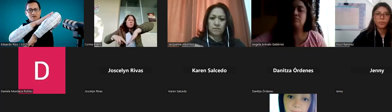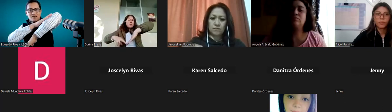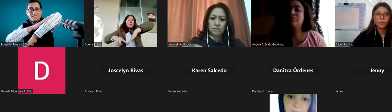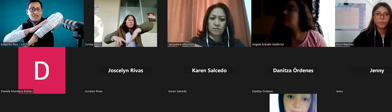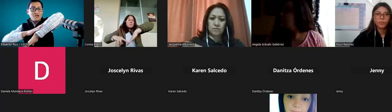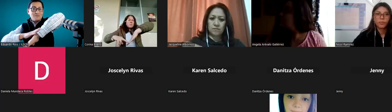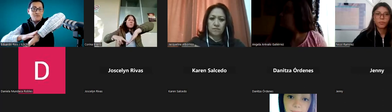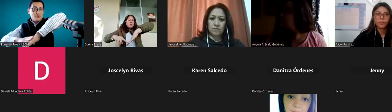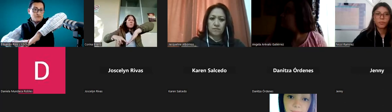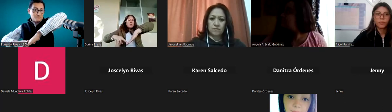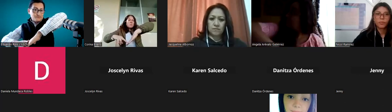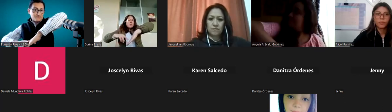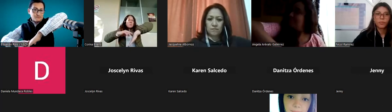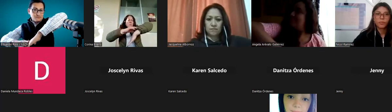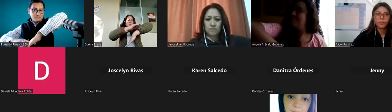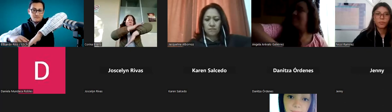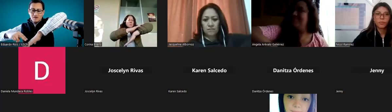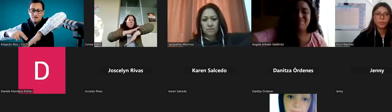Y el terreno ya cambió.